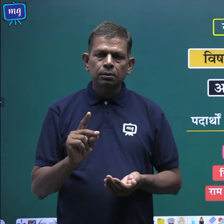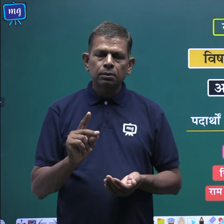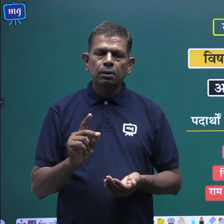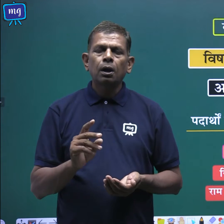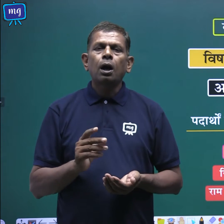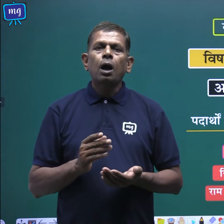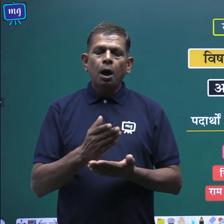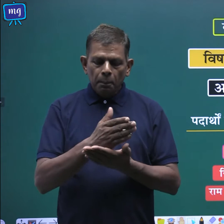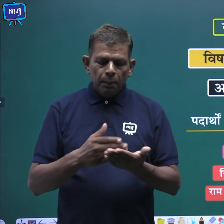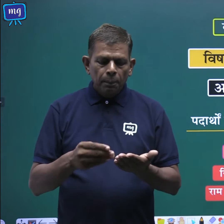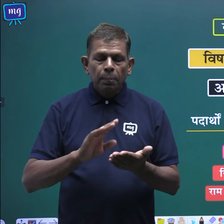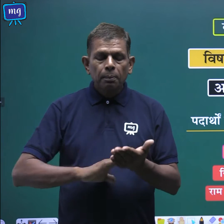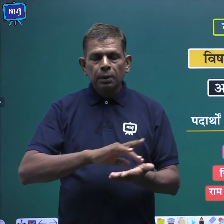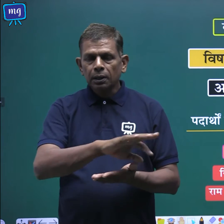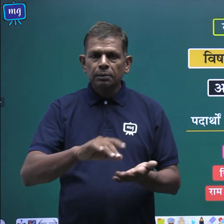पदार्थ में से